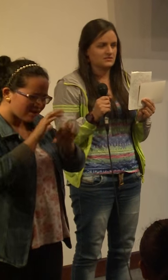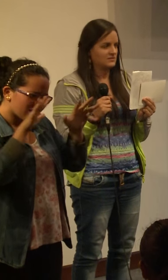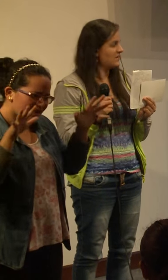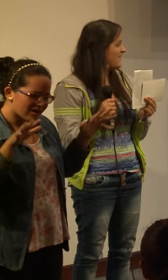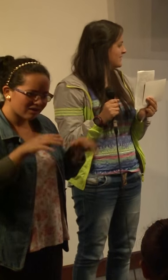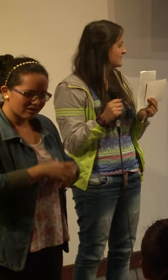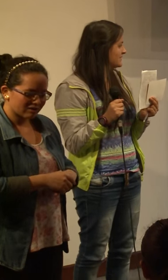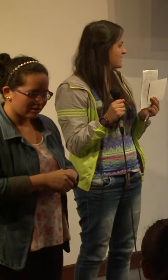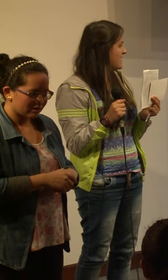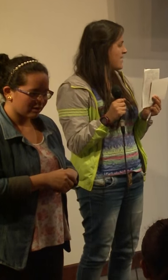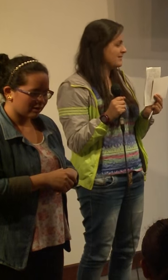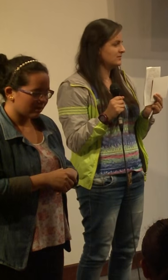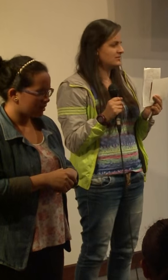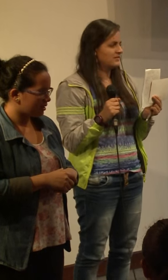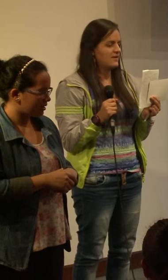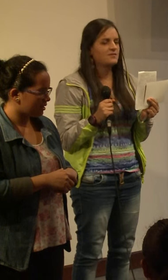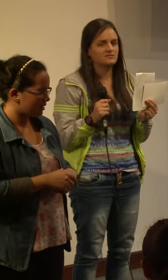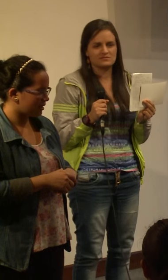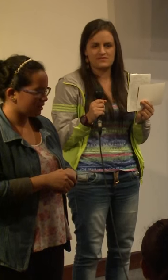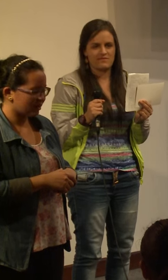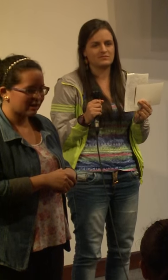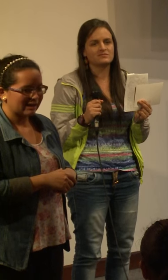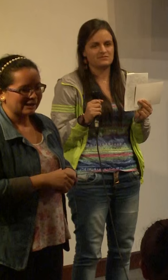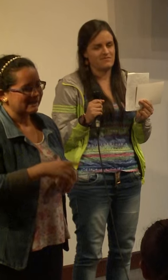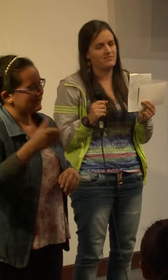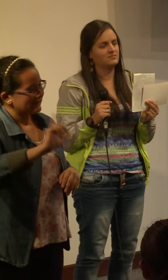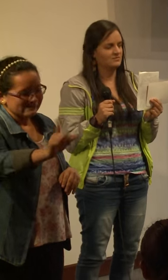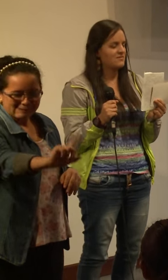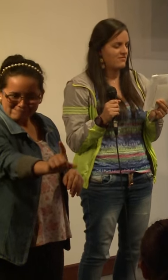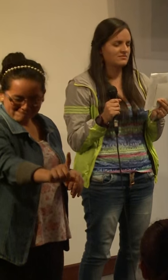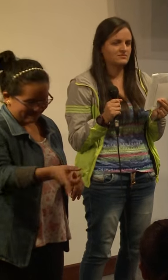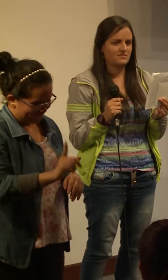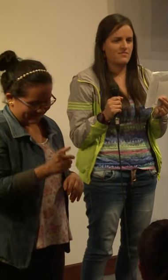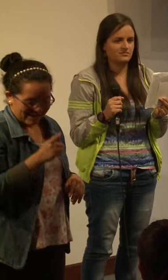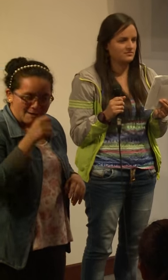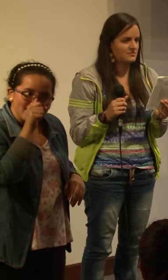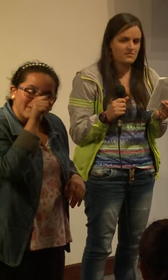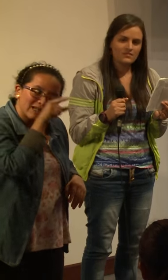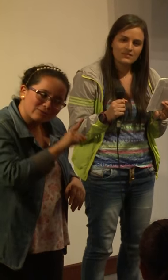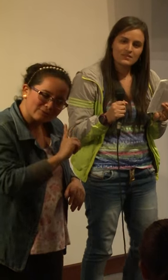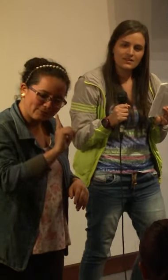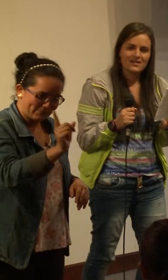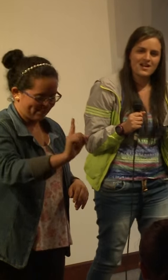no. Hagan una pregunta, esa no es una pregunta, es una pregunta. Para que pueda estar en contacto con la mesa.